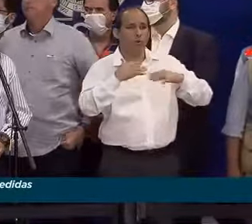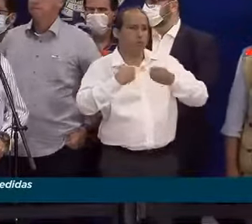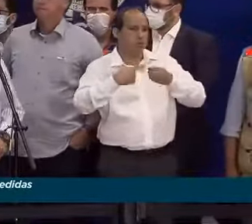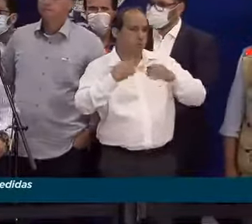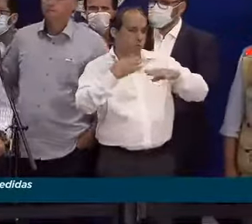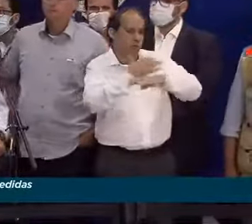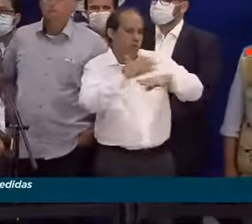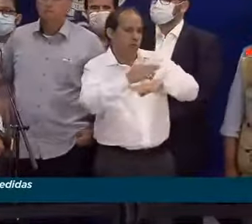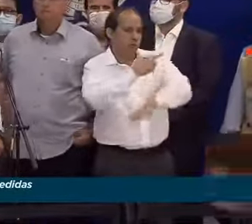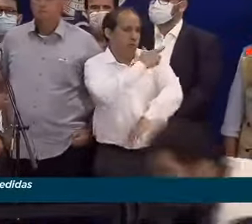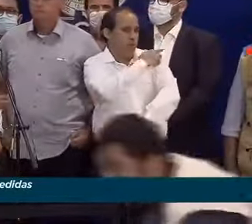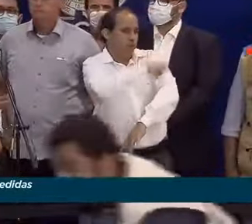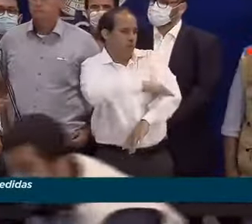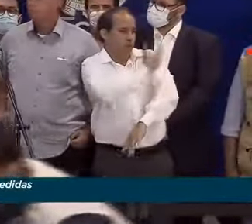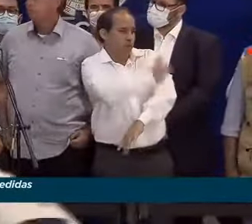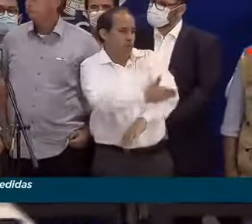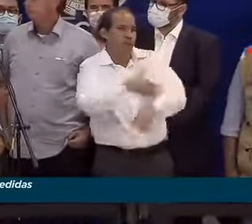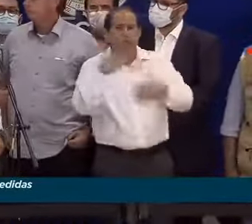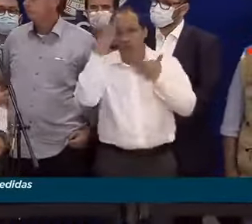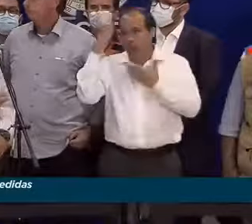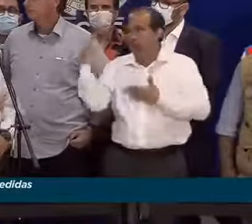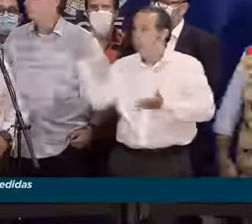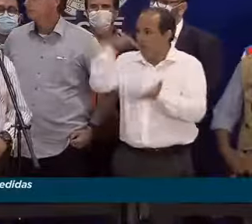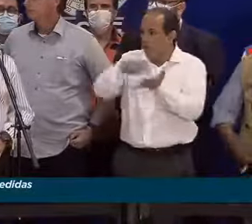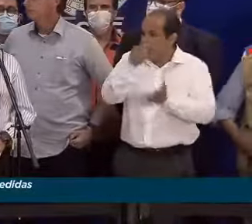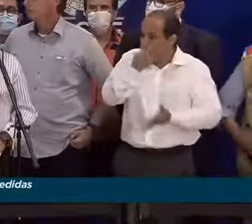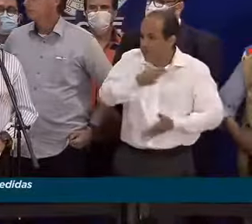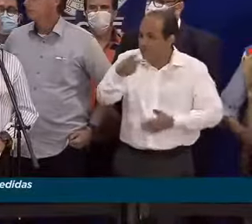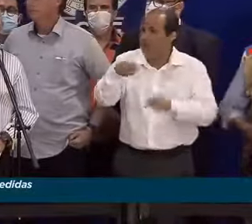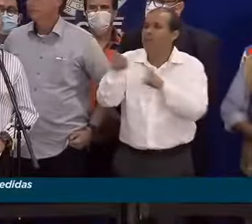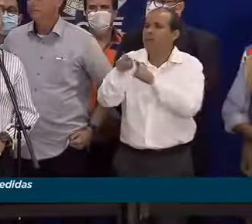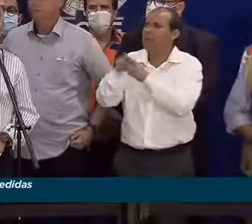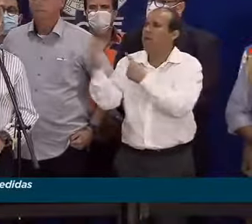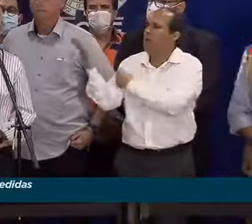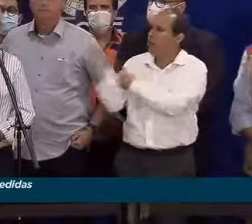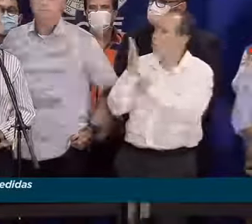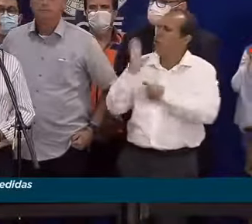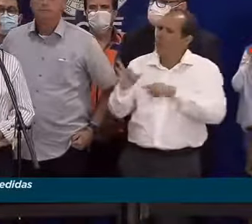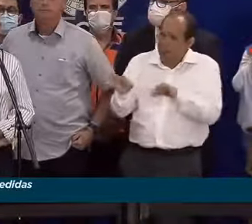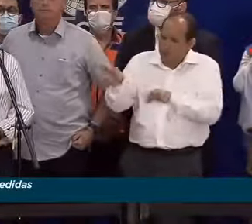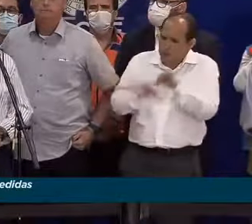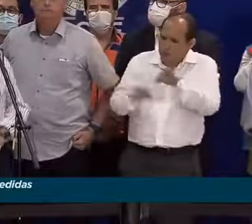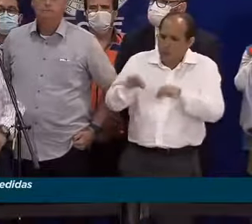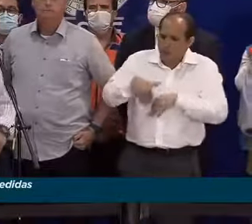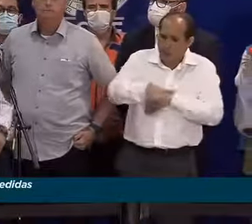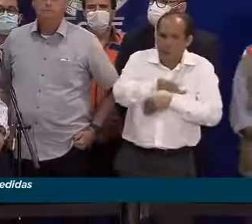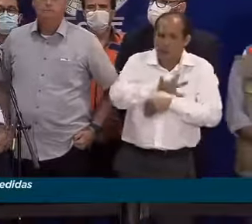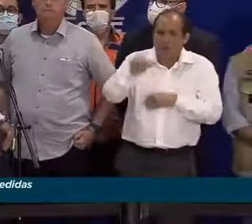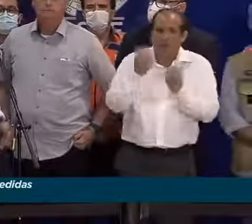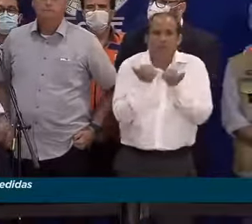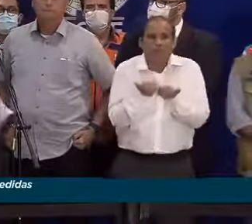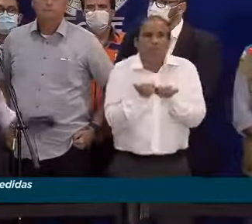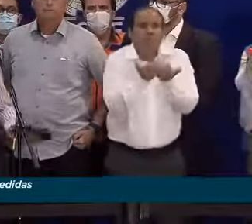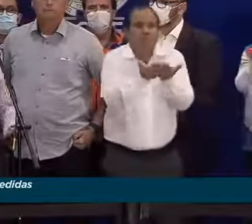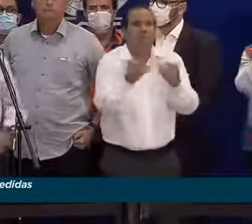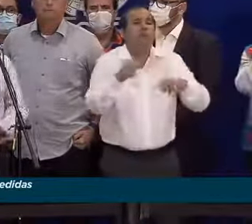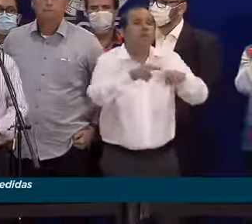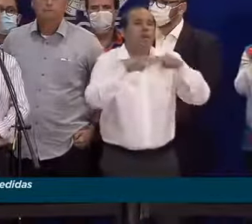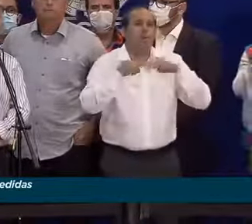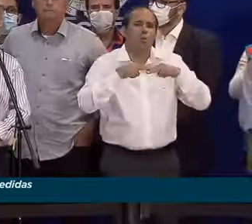queremos agradecer imensamente a tua visita, a ajuda que o senhor já está preparando para nos dar diante de